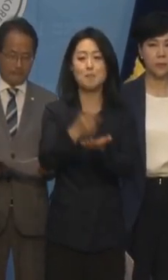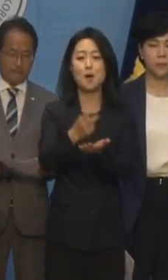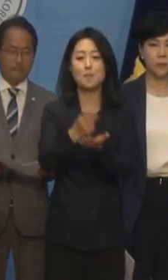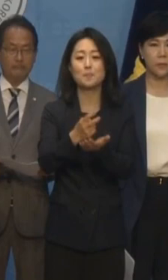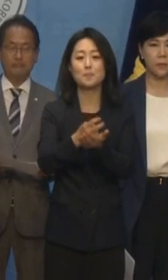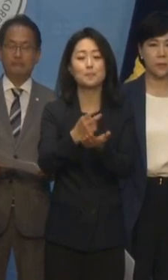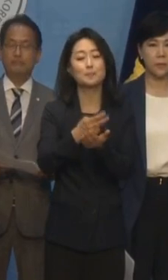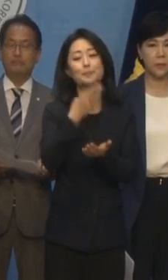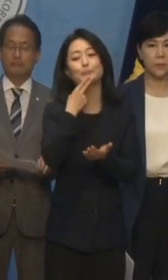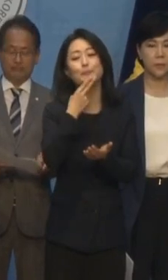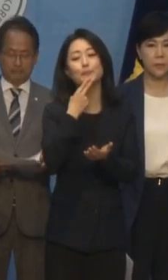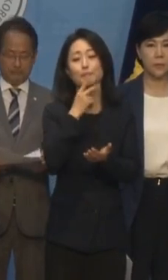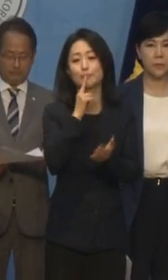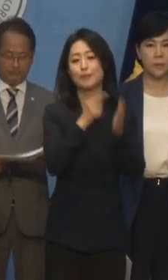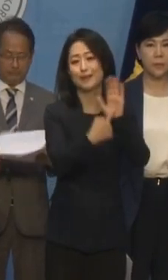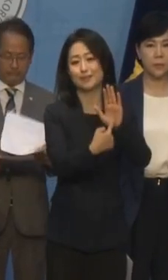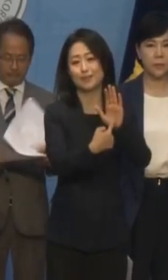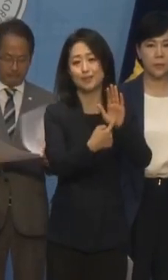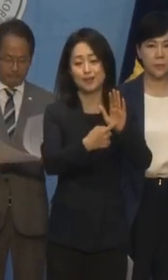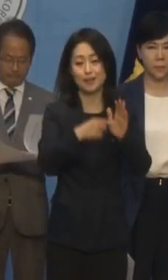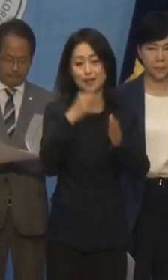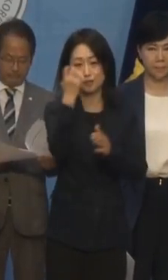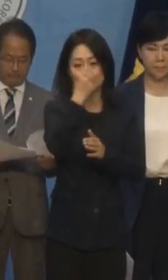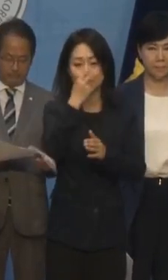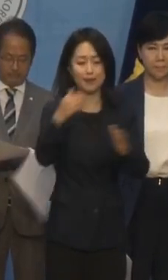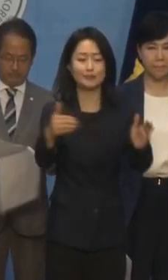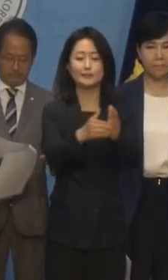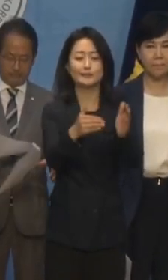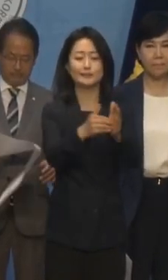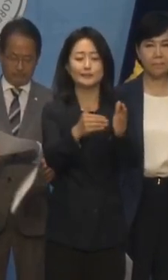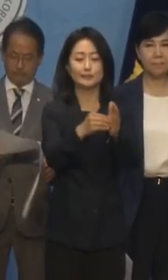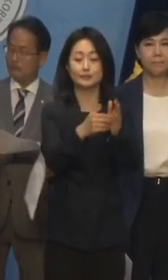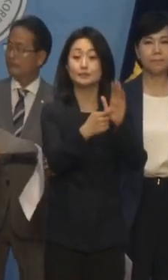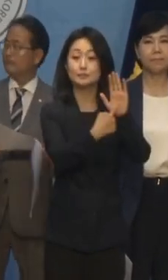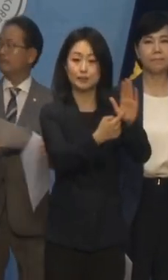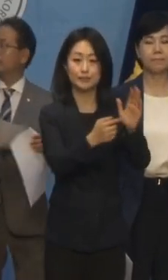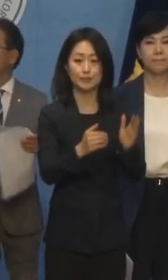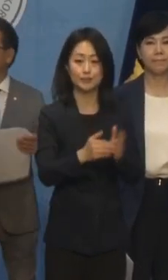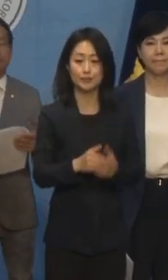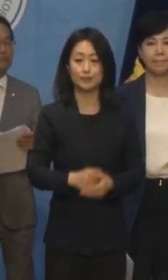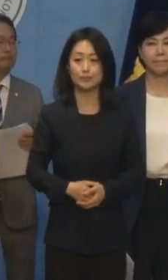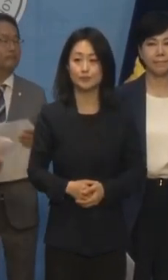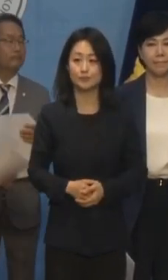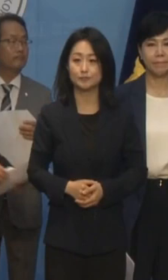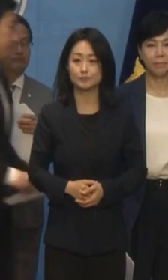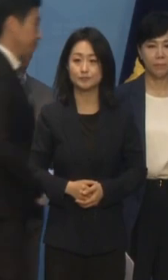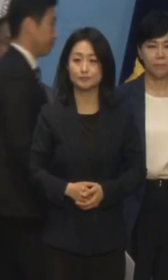근거가 없다는 이유만을 들며 사건을 종결 처리한 것입니다.